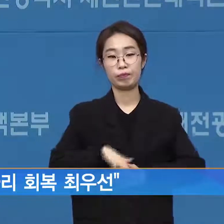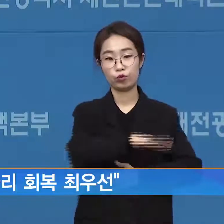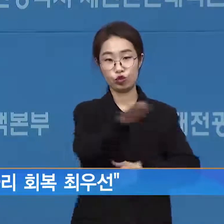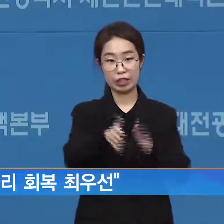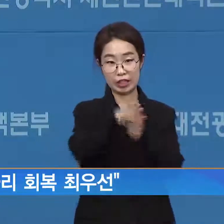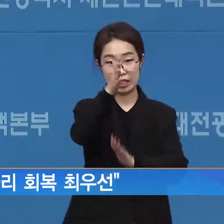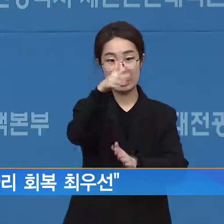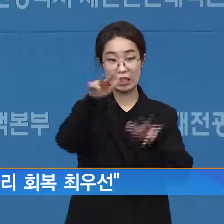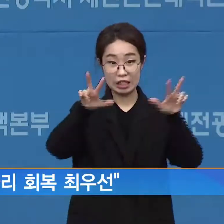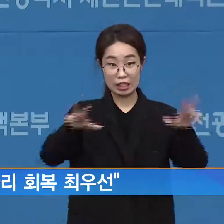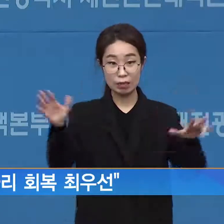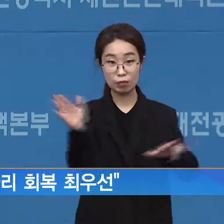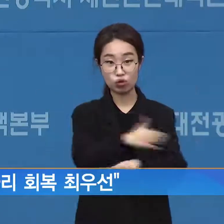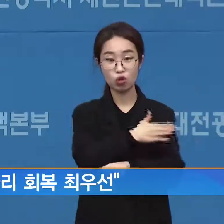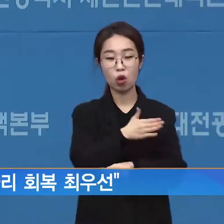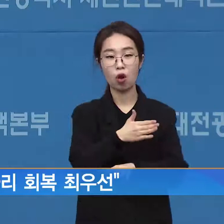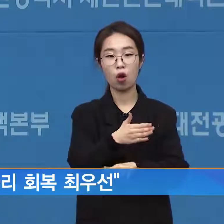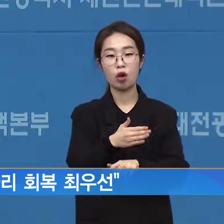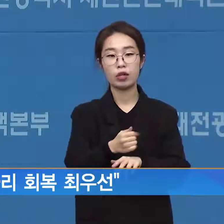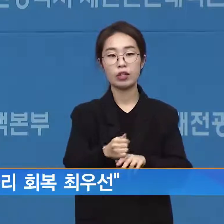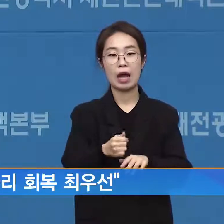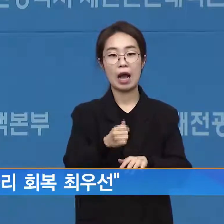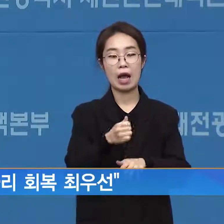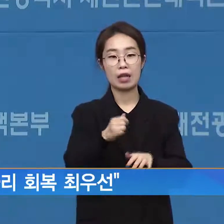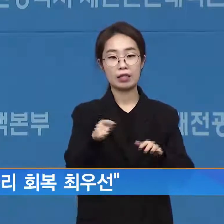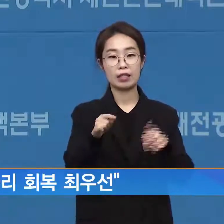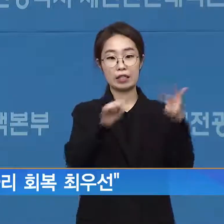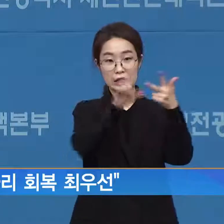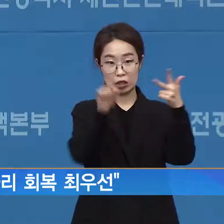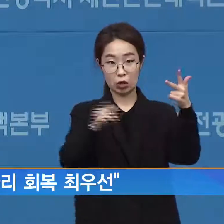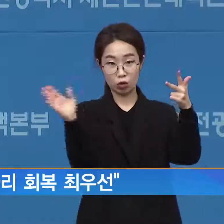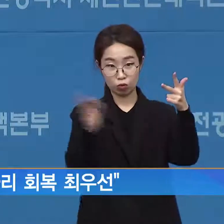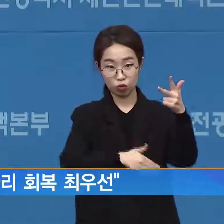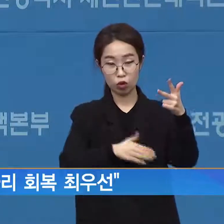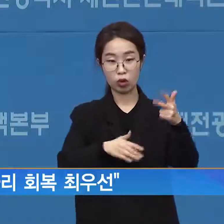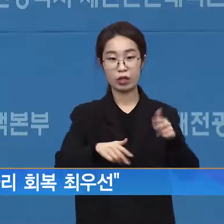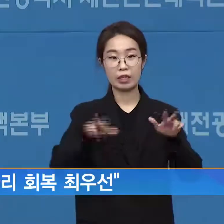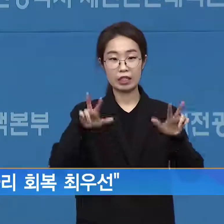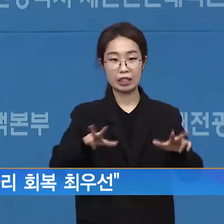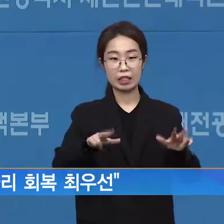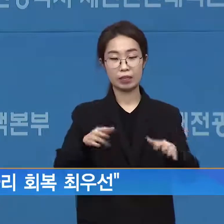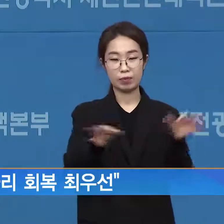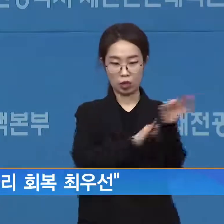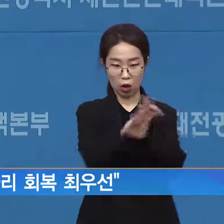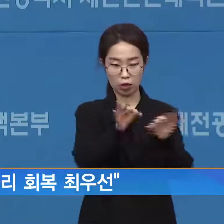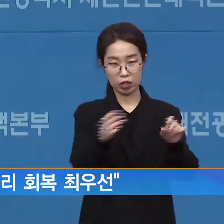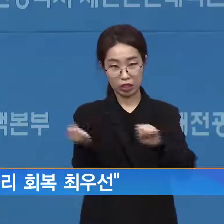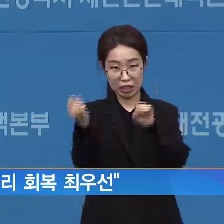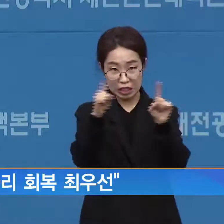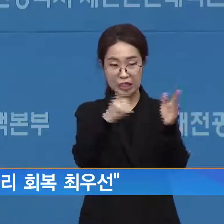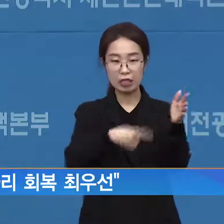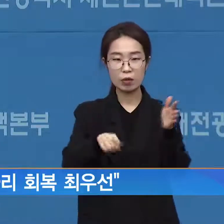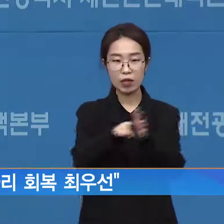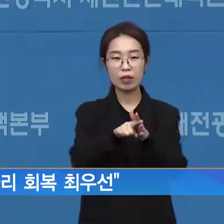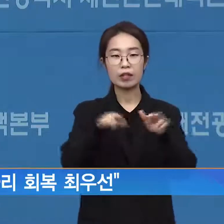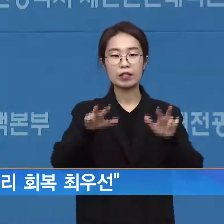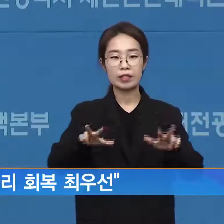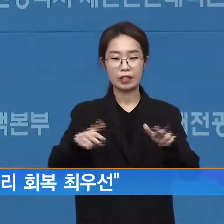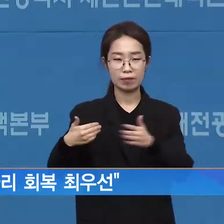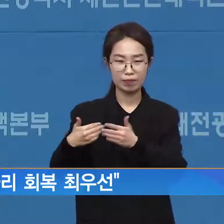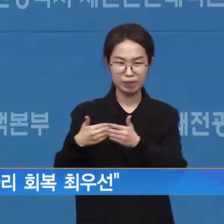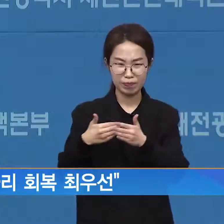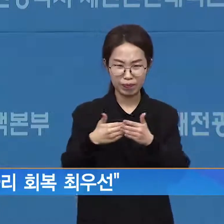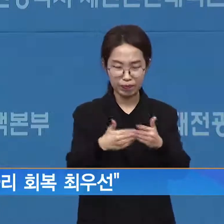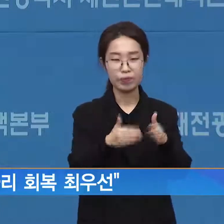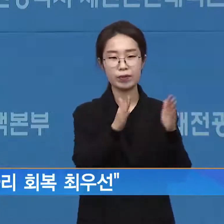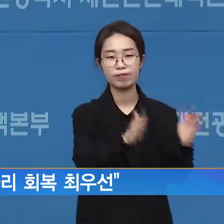우리시는 지금부터 올 하반기에 추진할 경제와 민생 살리기가 핵심 정책으로 진행될 수 있도록